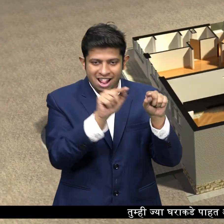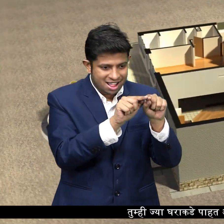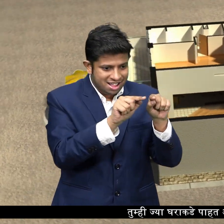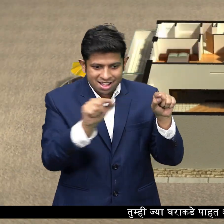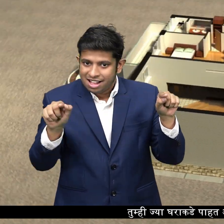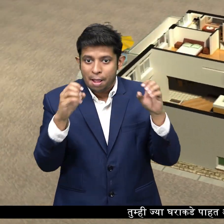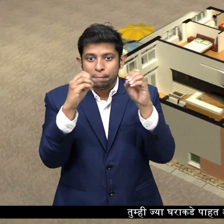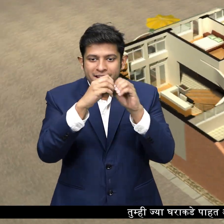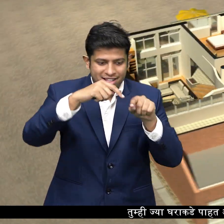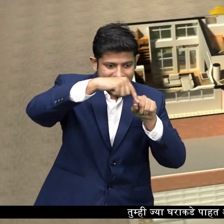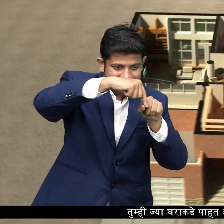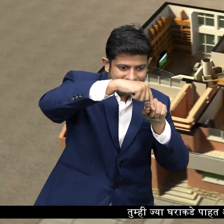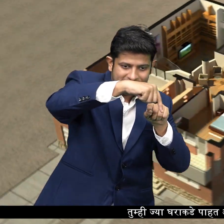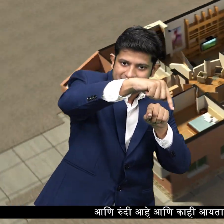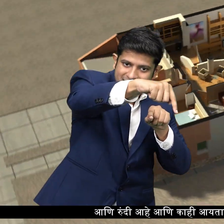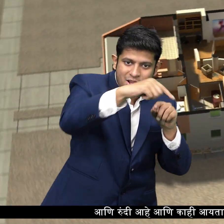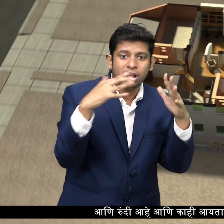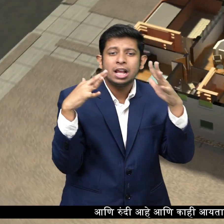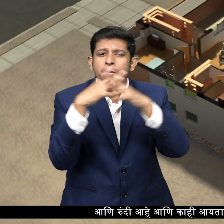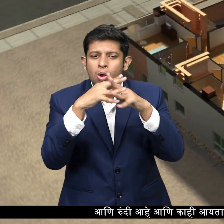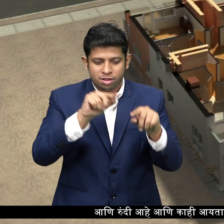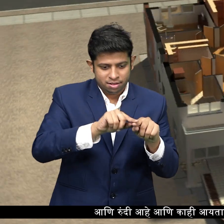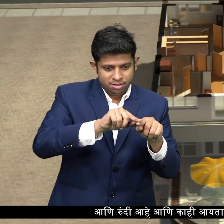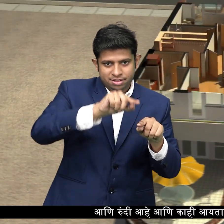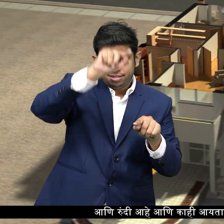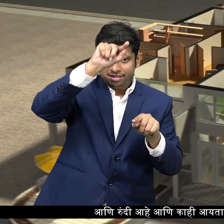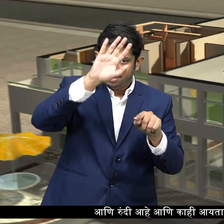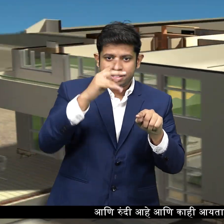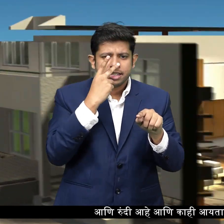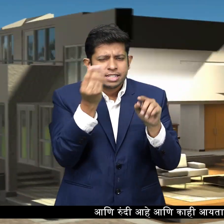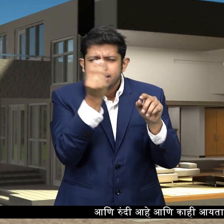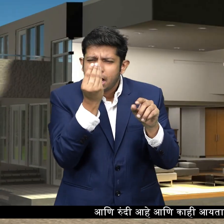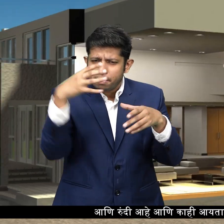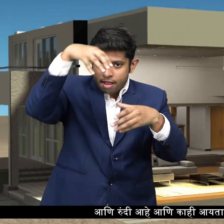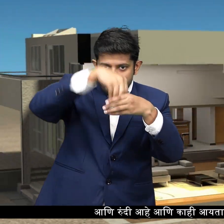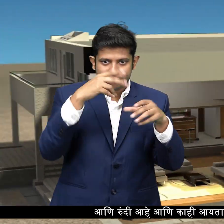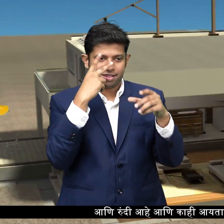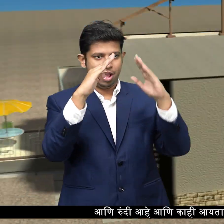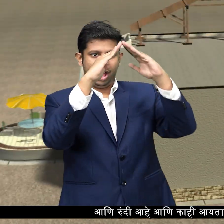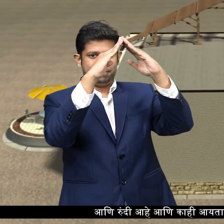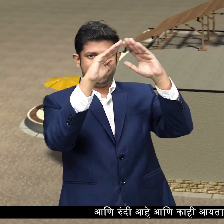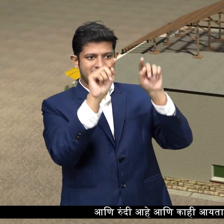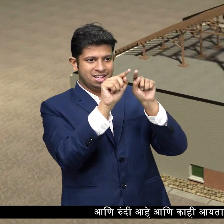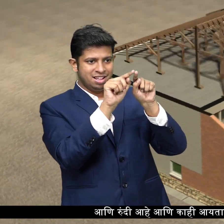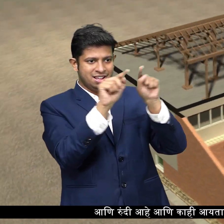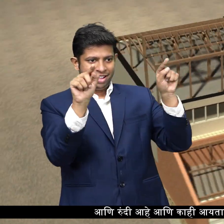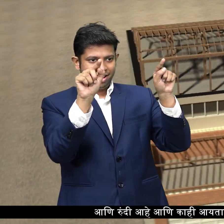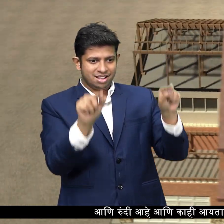त्याची लांबी, विशालपणा आणि रुंदी आहे. काही आयताकृती आणि त्रिकोणी आकार देखील आहेत.